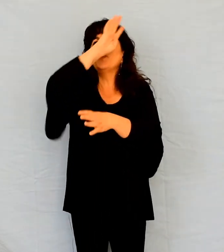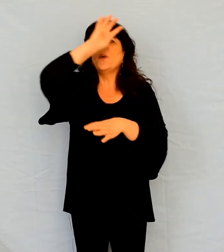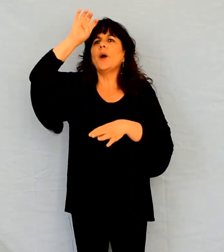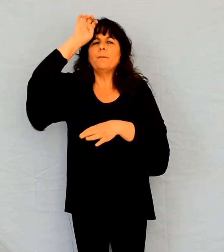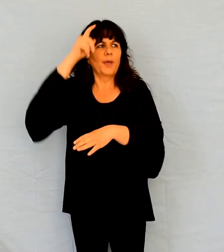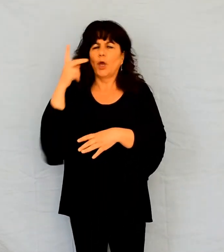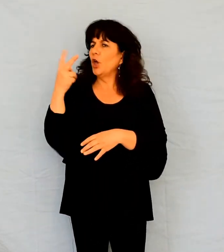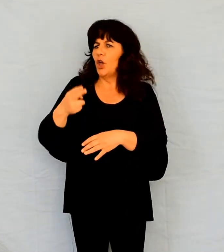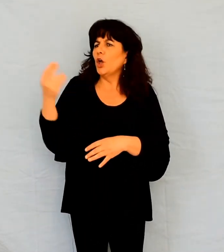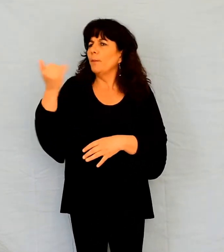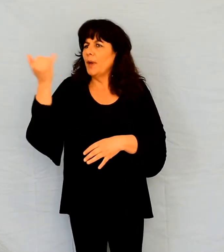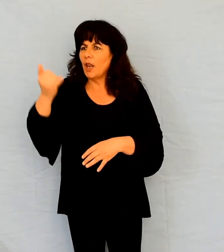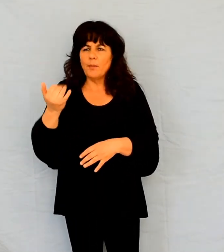Christ, le roi. »